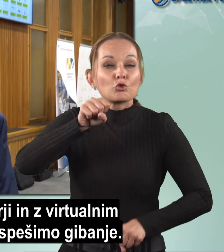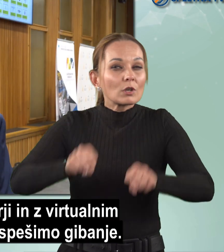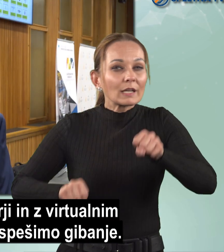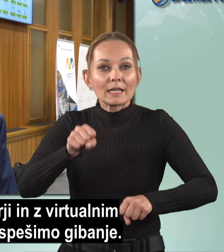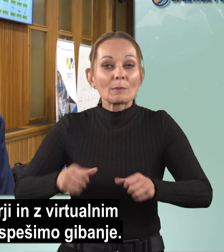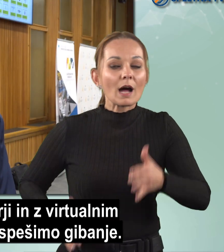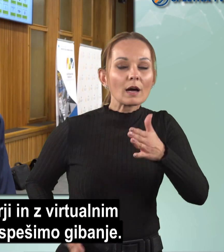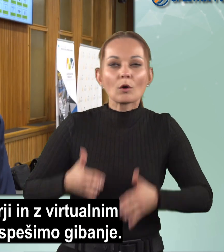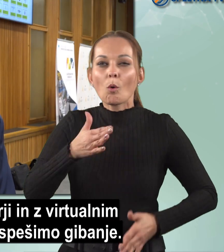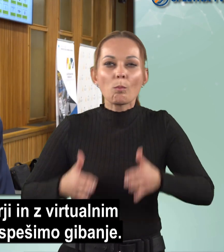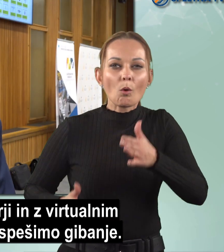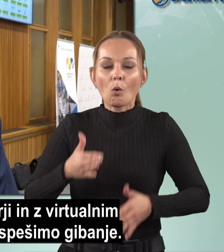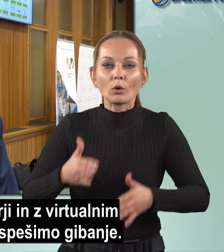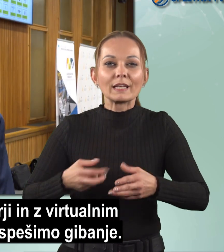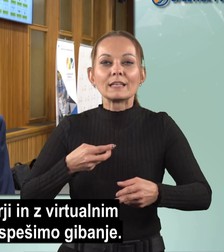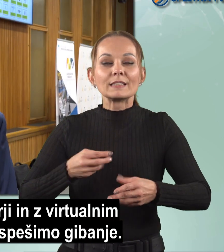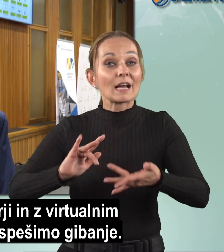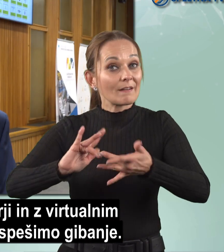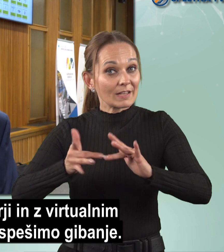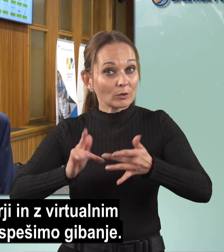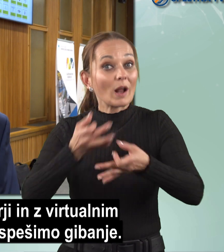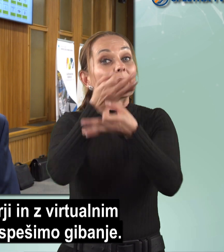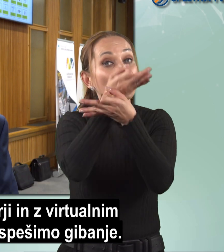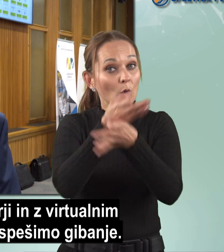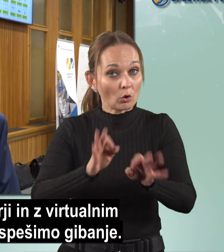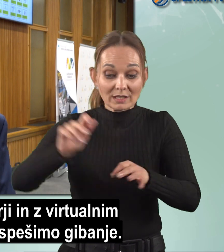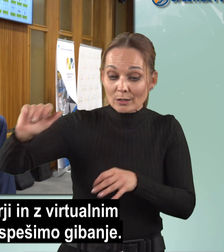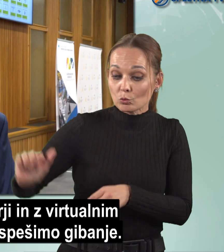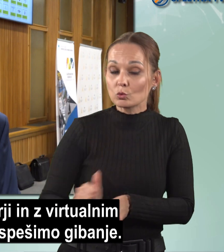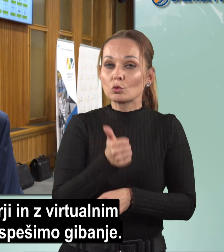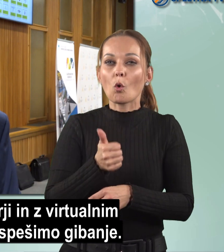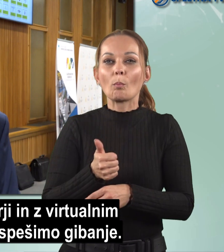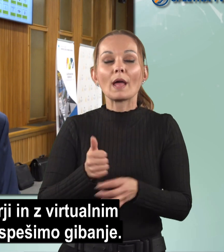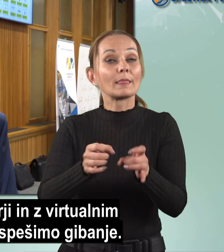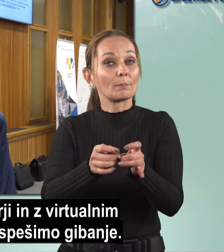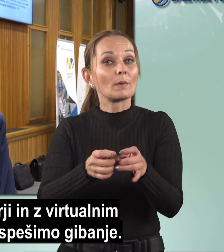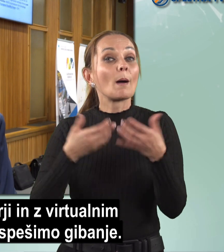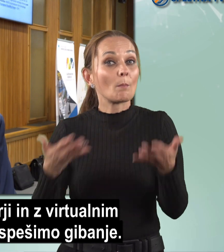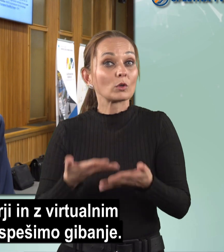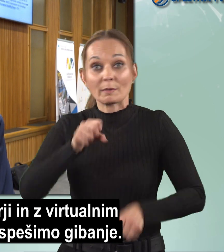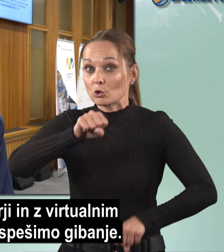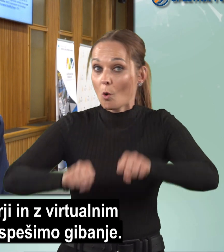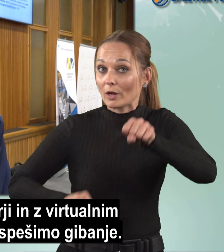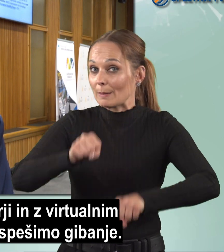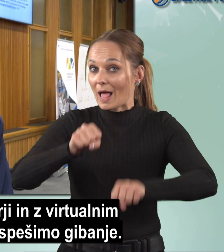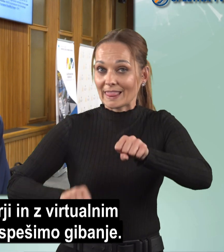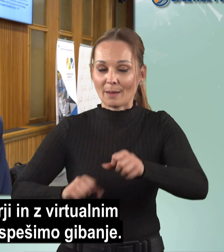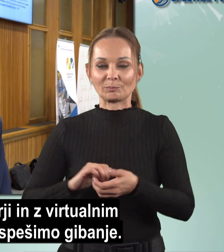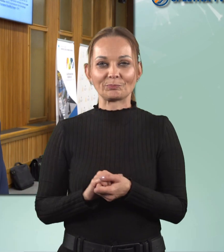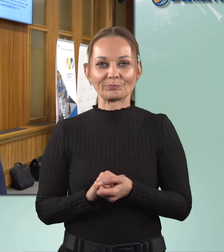z roboti, trenažerji in z virtualnim prostorom zopet pospešimo gibanje.